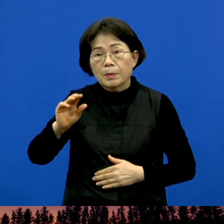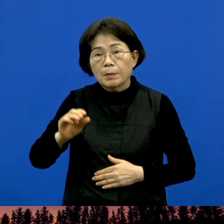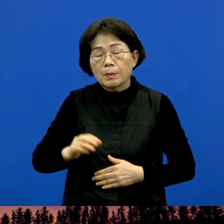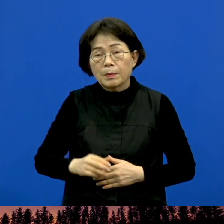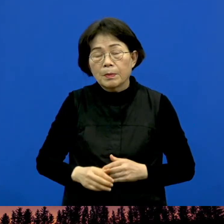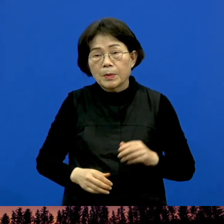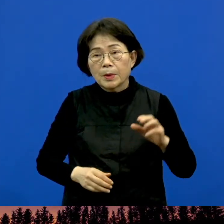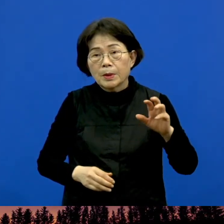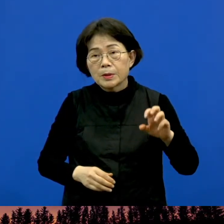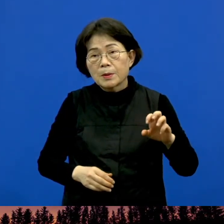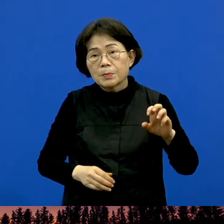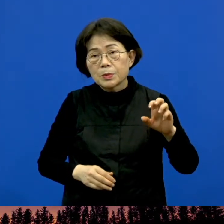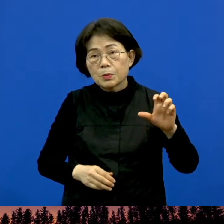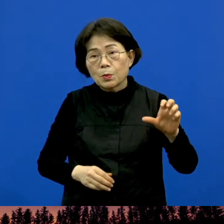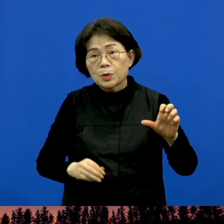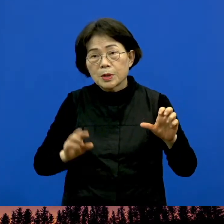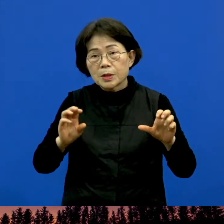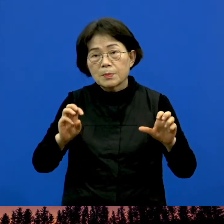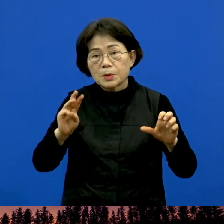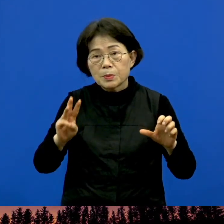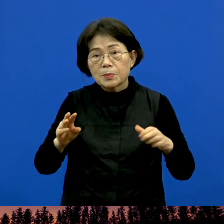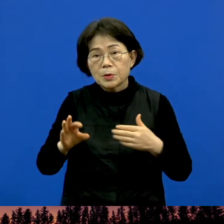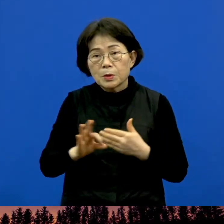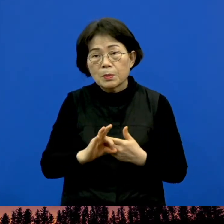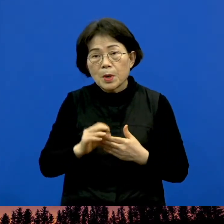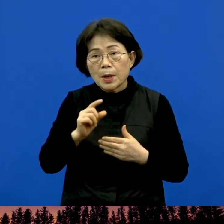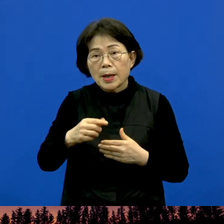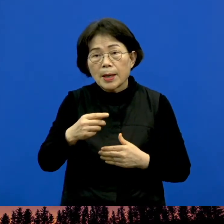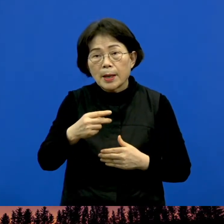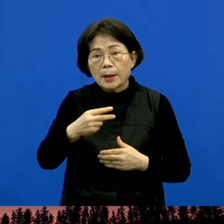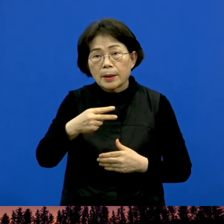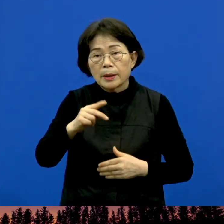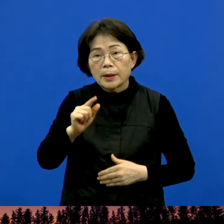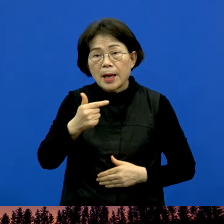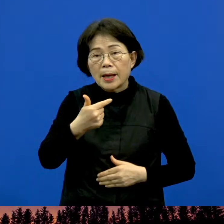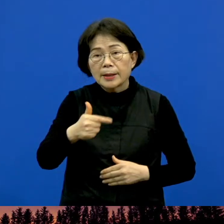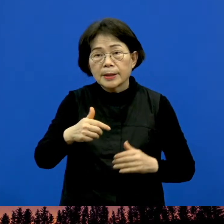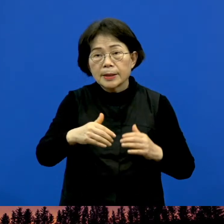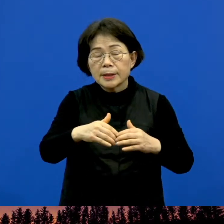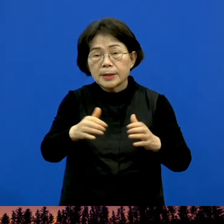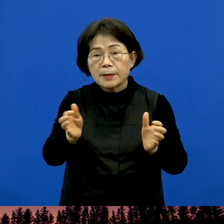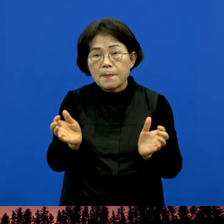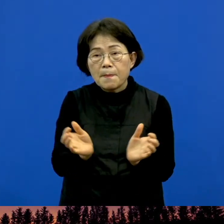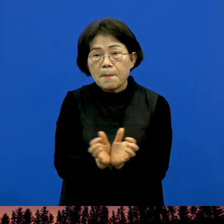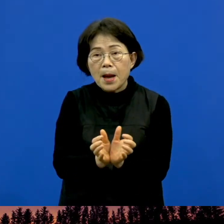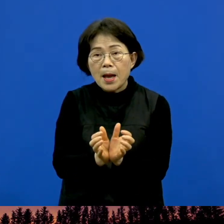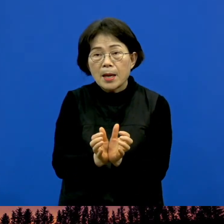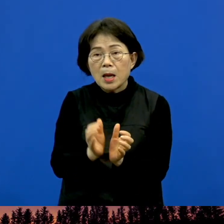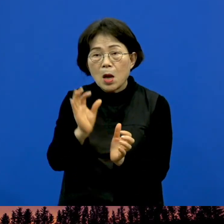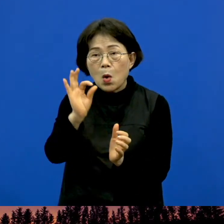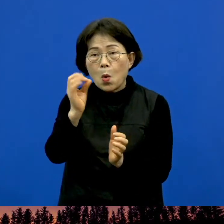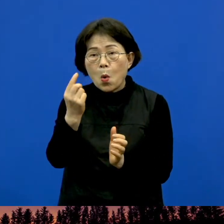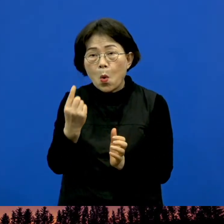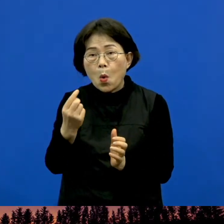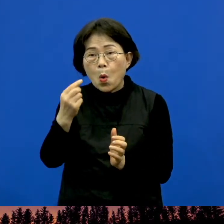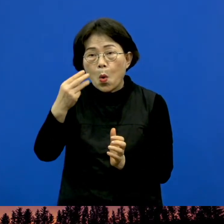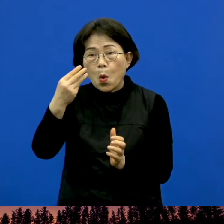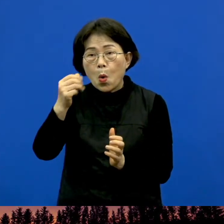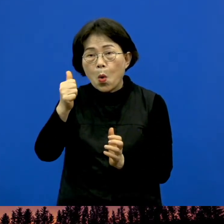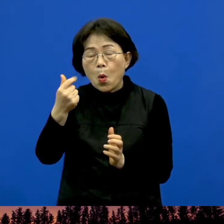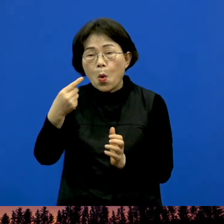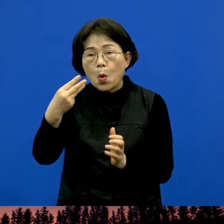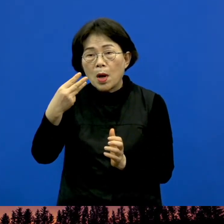35장 33절에서도 또 그와 단 지파 아이사막의 아들 오홀리압을